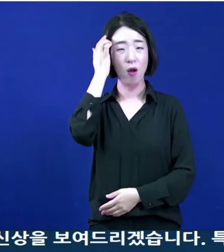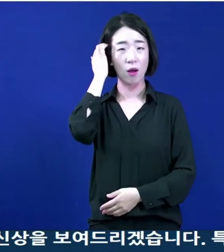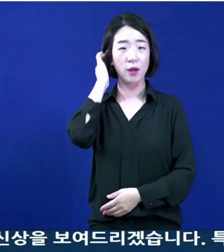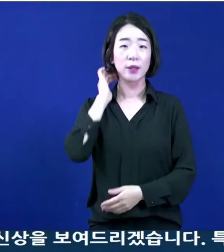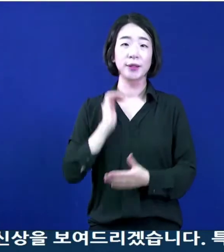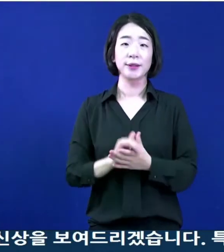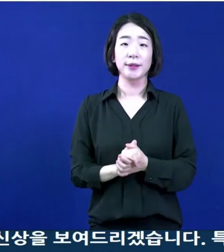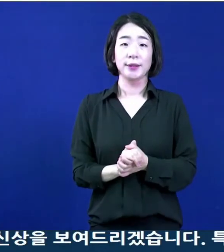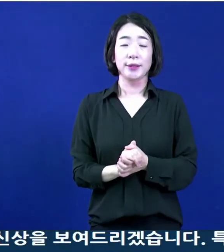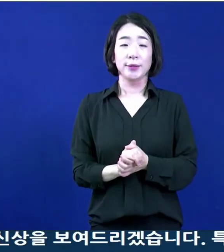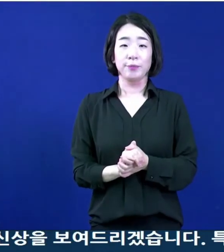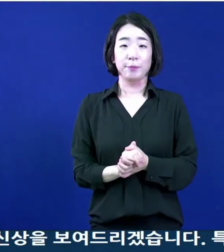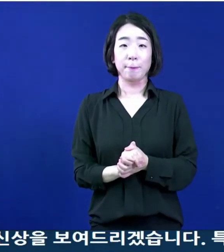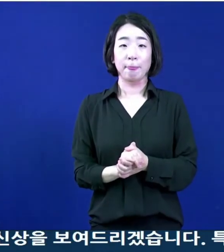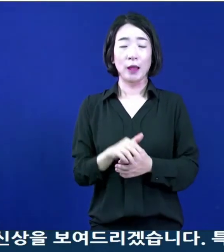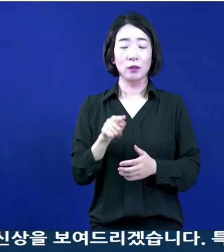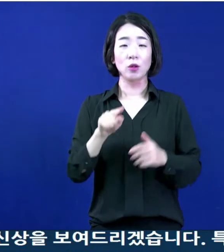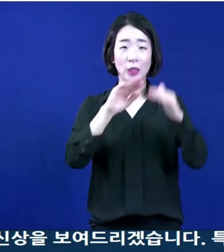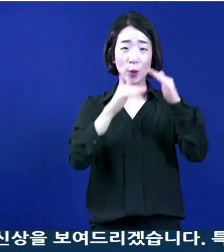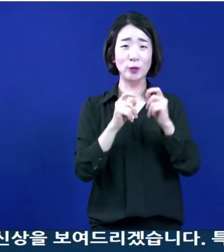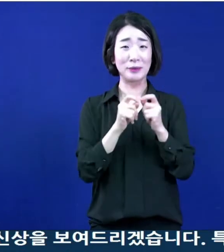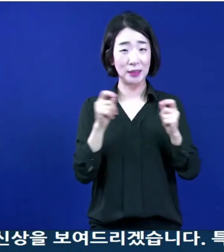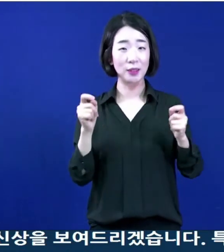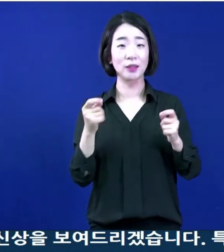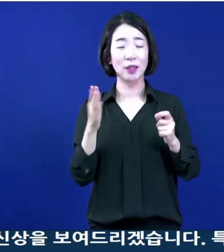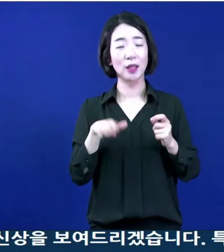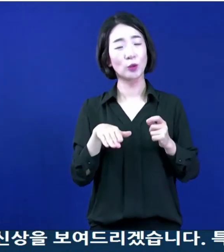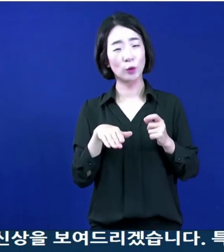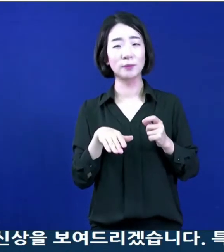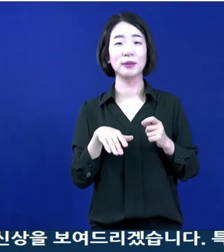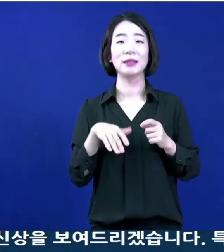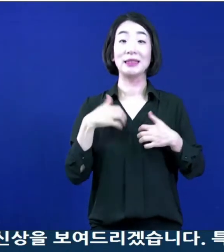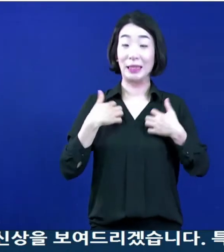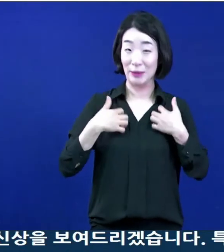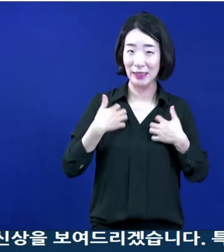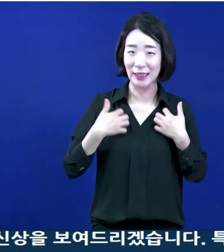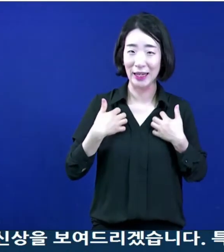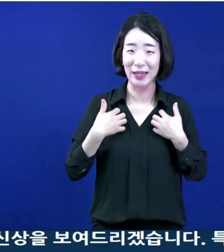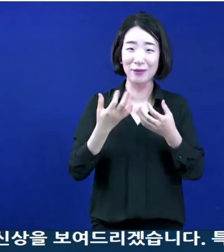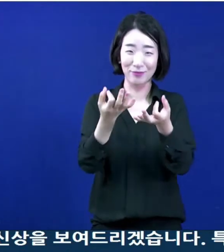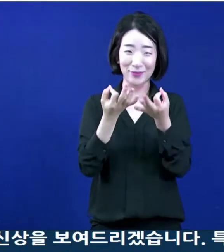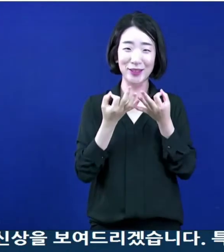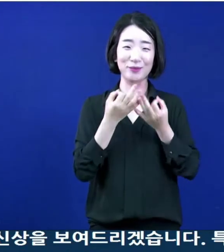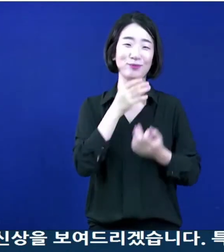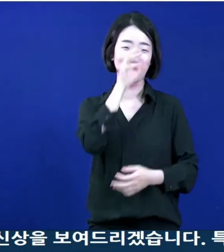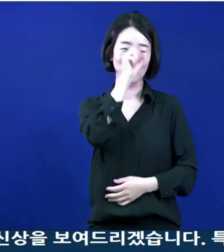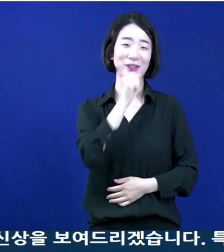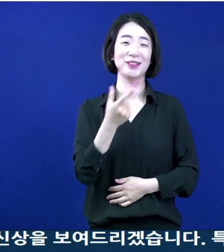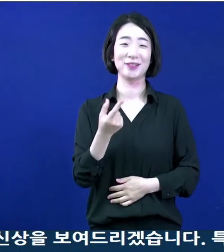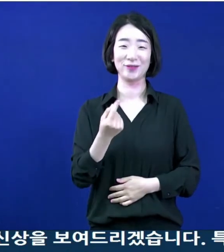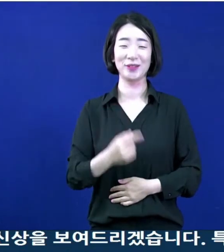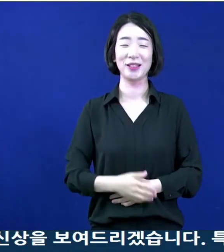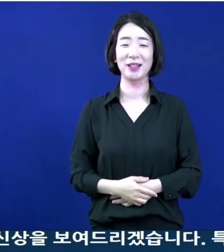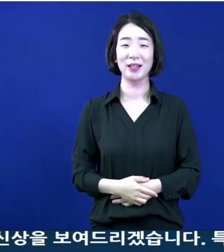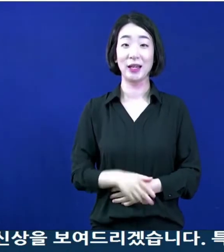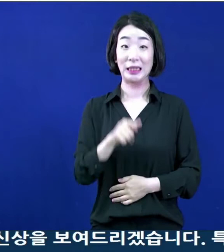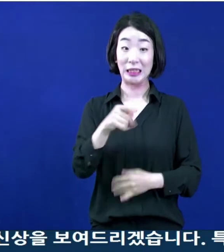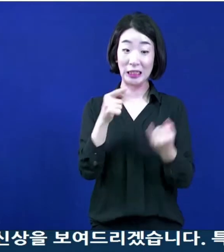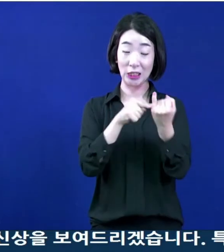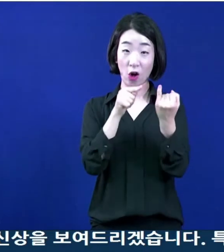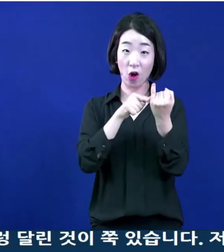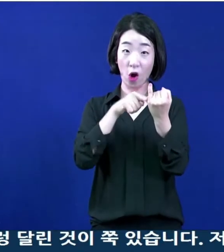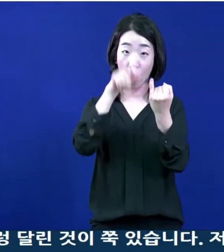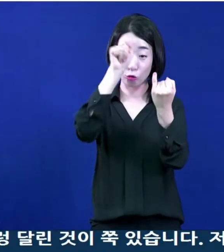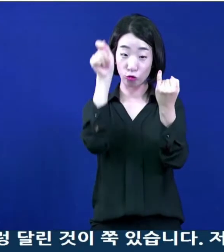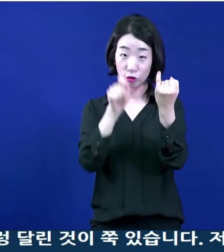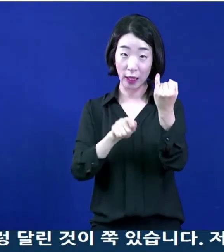요 이제 얘기가 조금 길어지는데 재밌게 좀 따라와 주시면 감사하겠습니다. 우선 저 신상에 대한